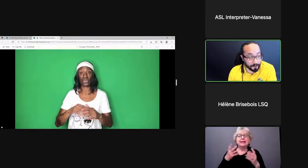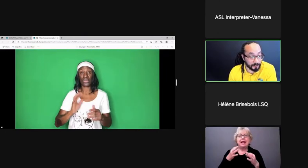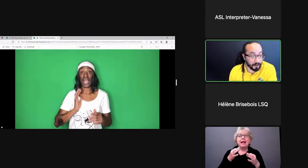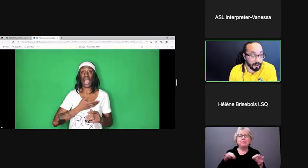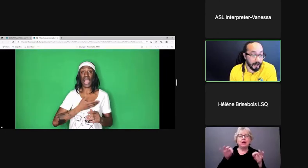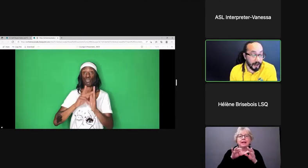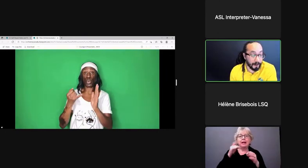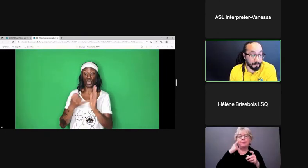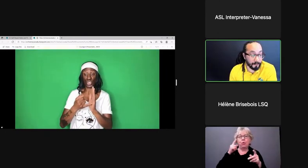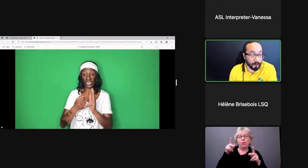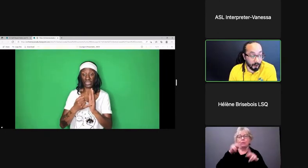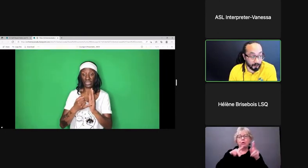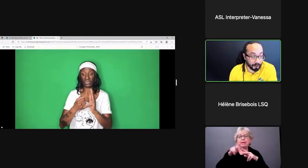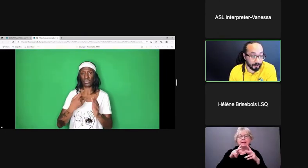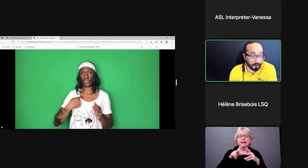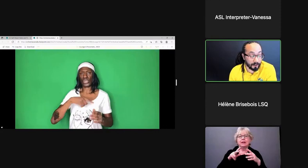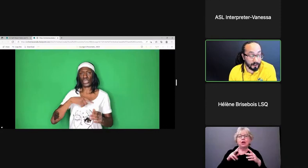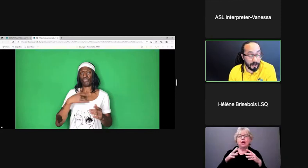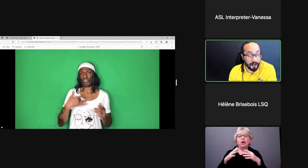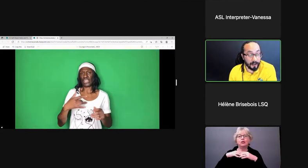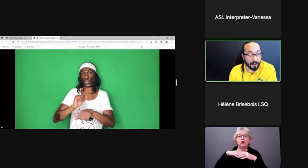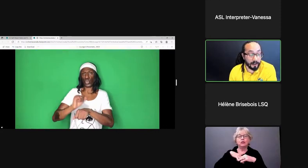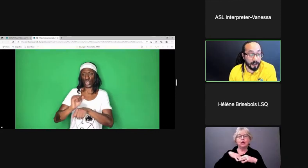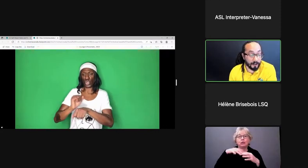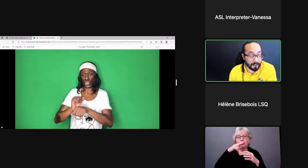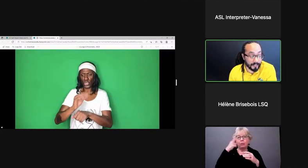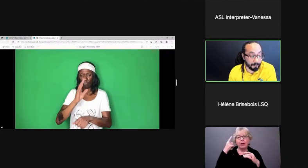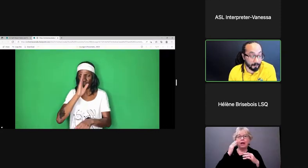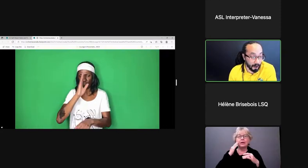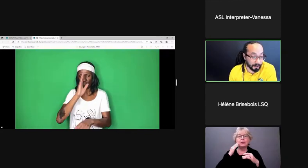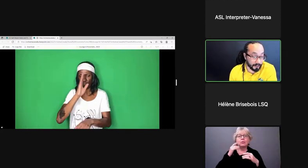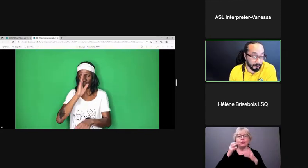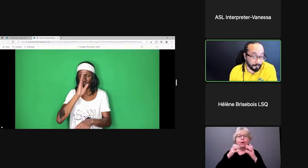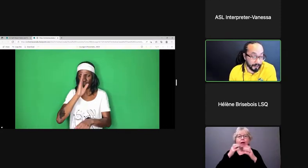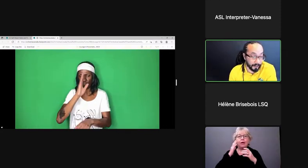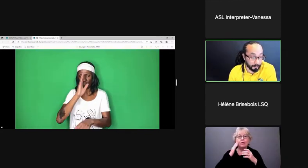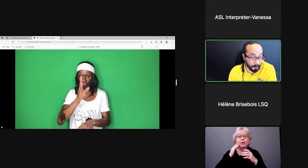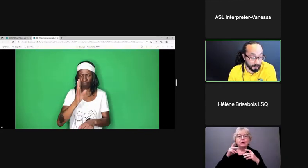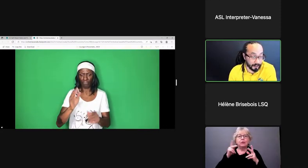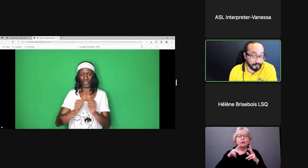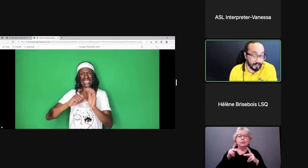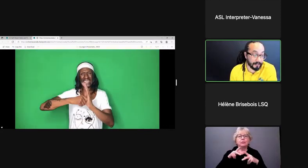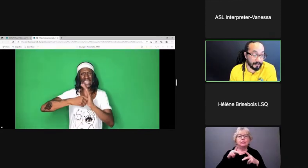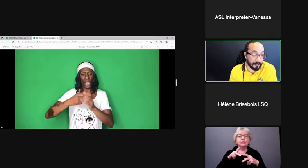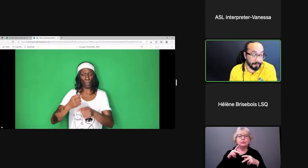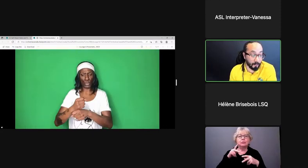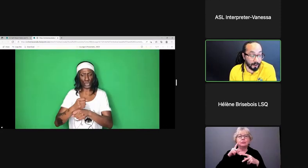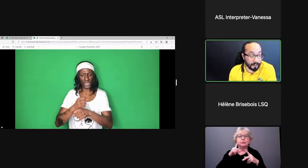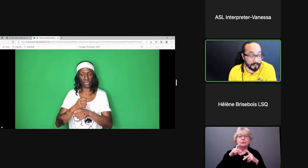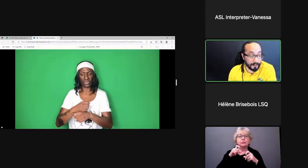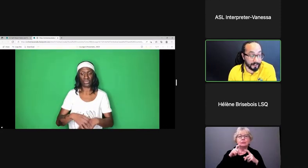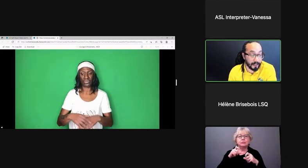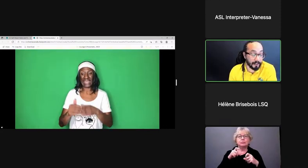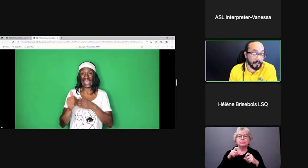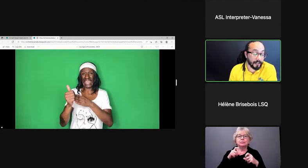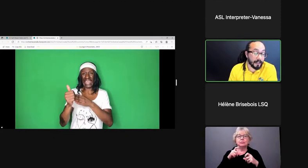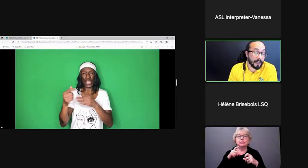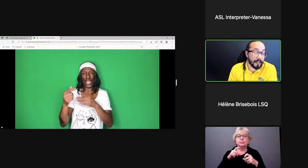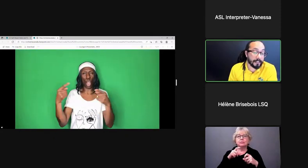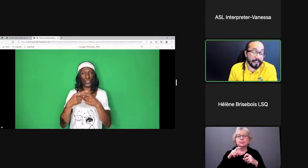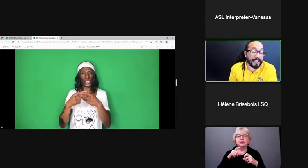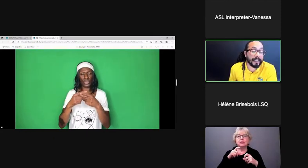public autochtone, noir, personne de couleur, c'est-à-dire le public IBPCO, de les avoir